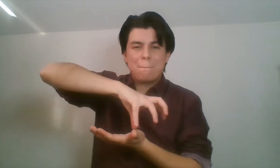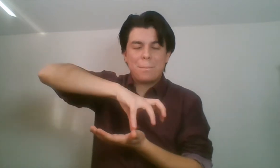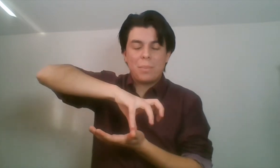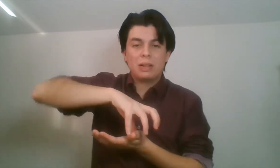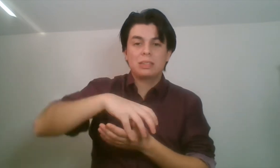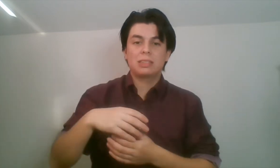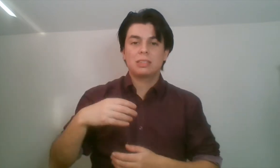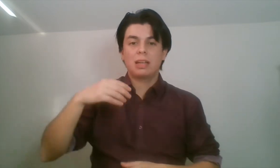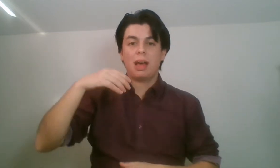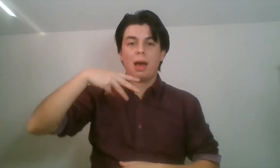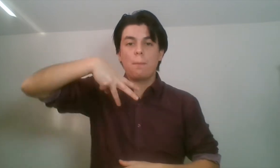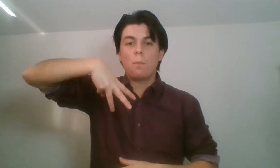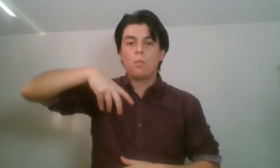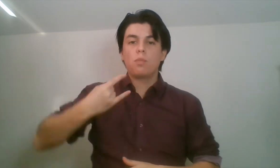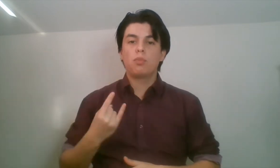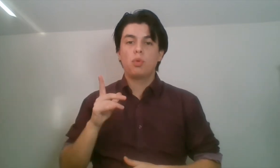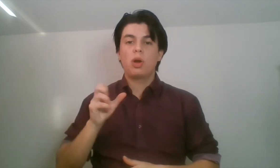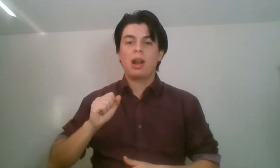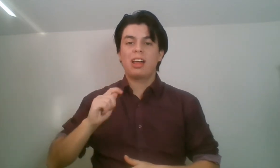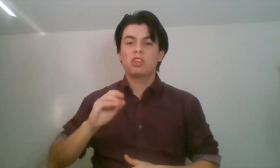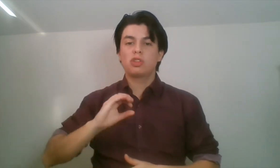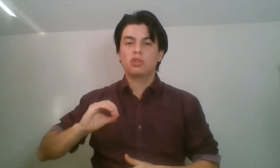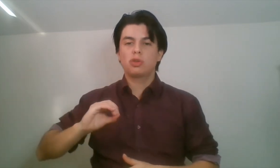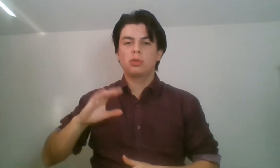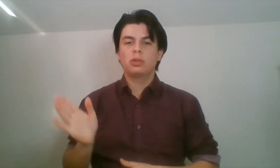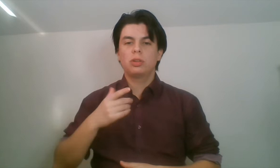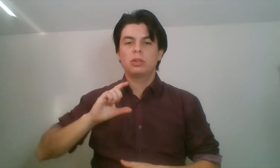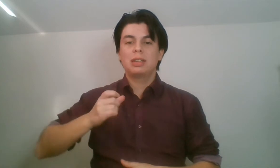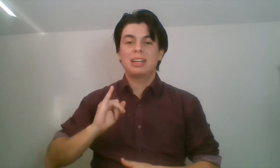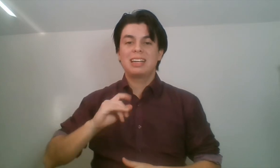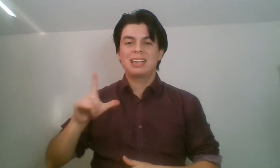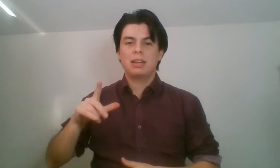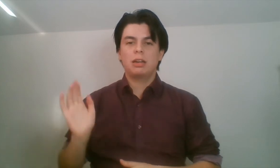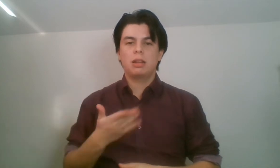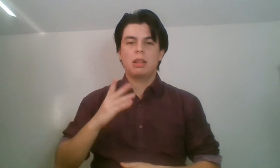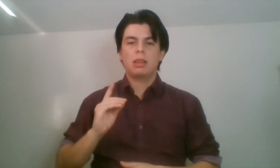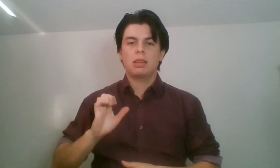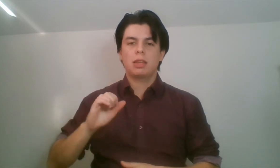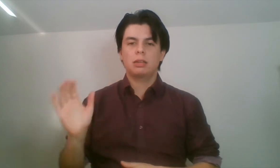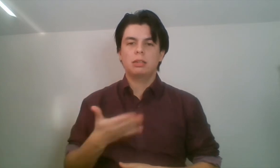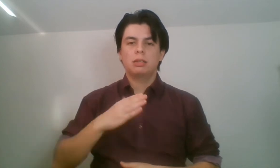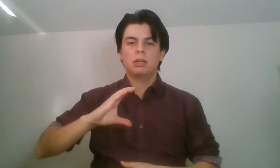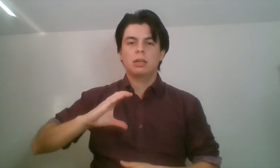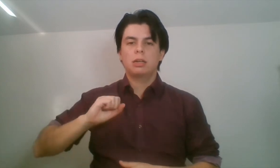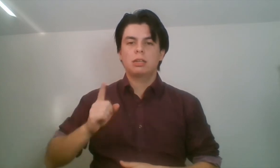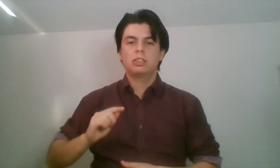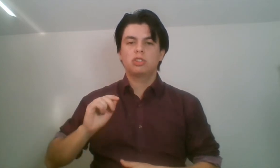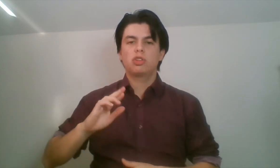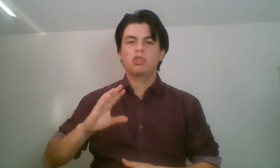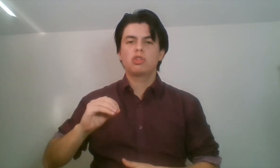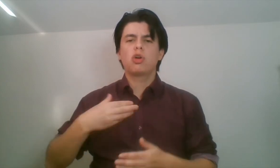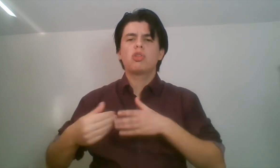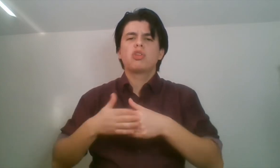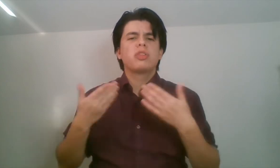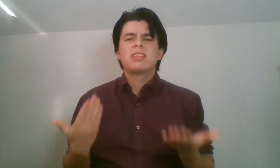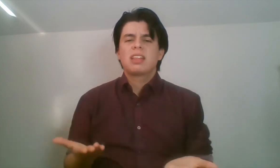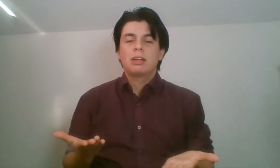gustaría preguntarles es, ¿dónde está ubicada esta plaza? Bueno, la Plaza Mulato Gil de Castro